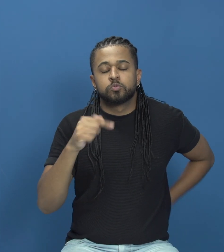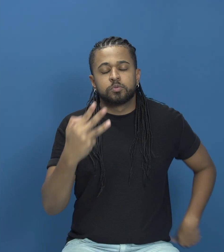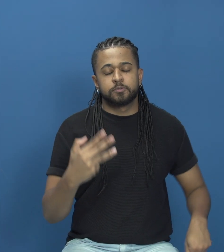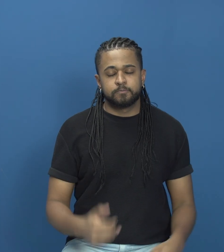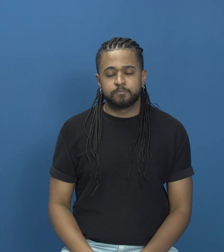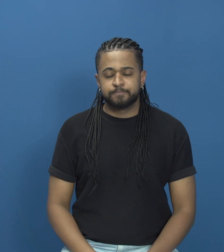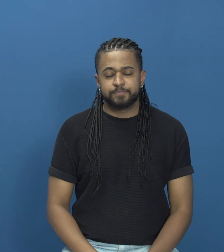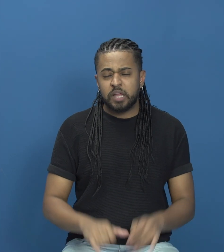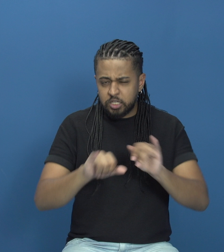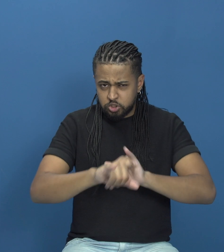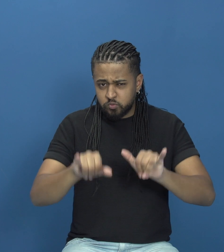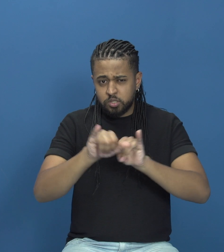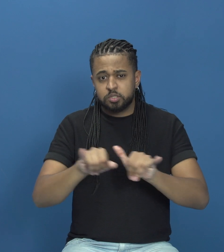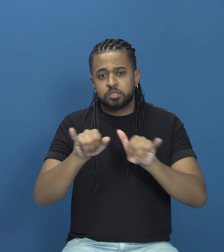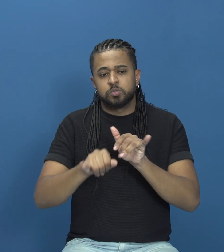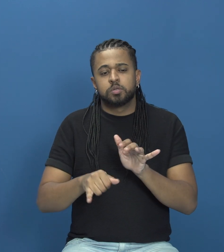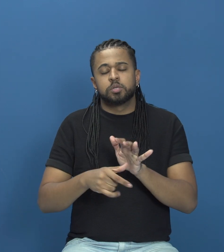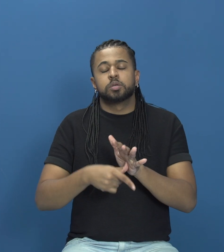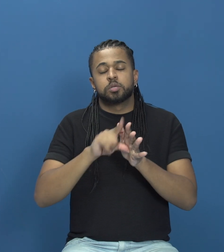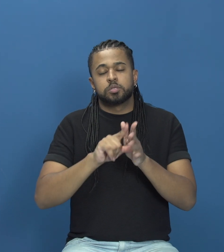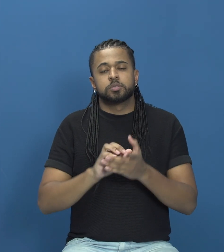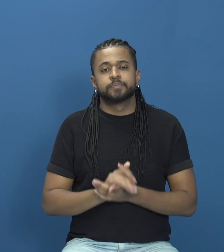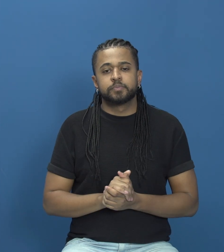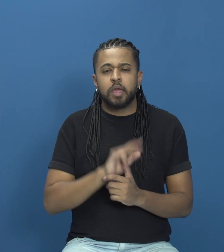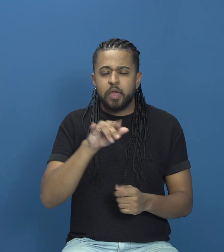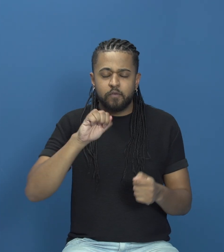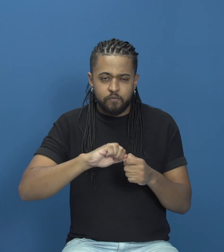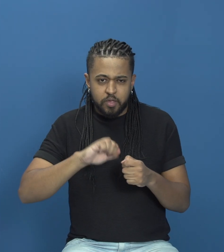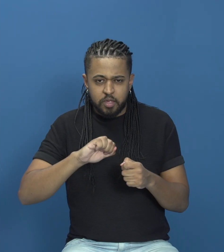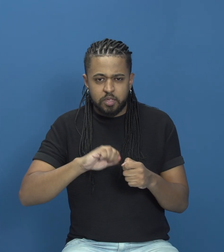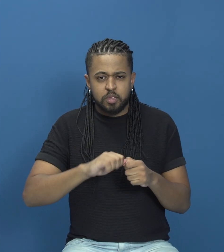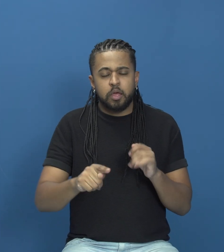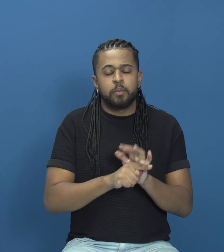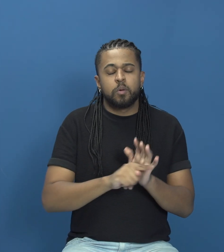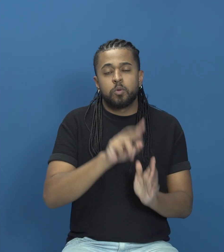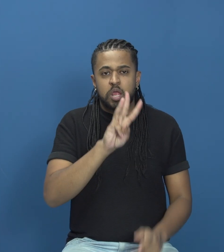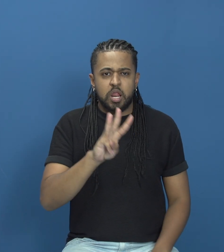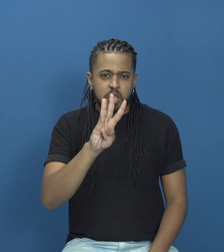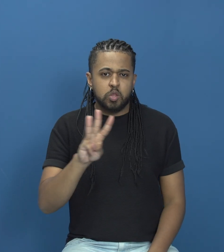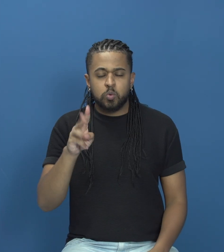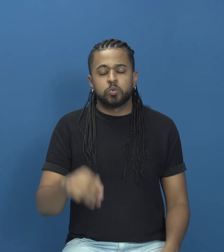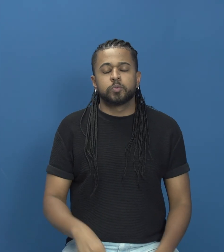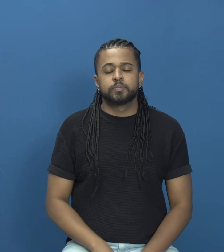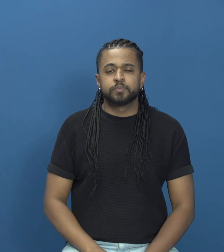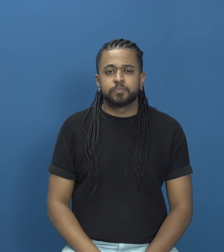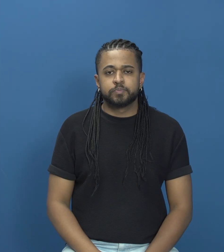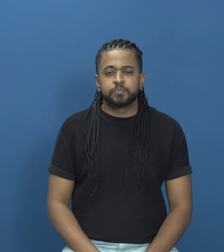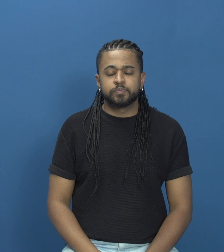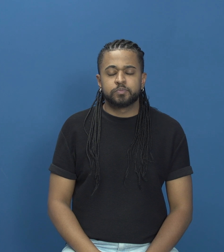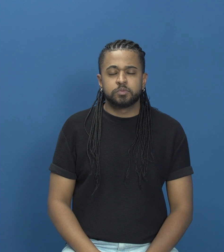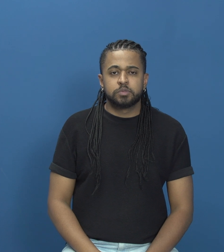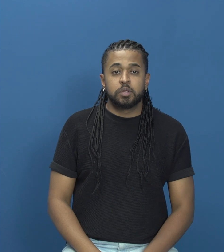12.3. A divulgação citada no item anterior será realizada por meio eletrônico, abre parênteses,